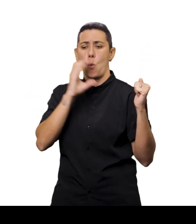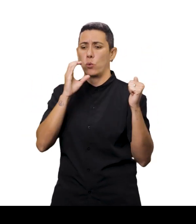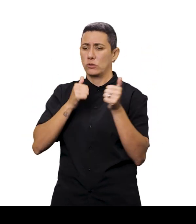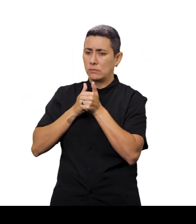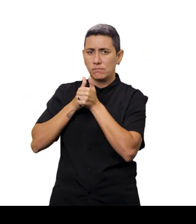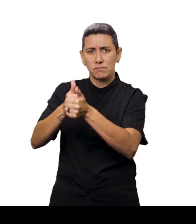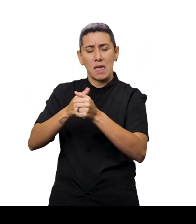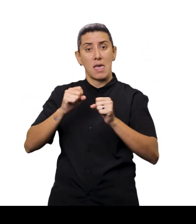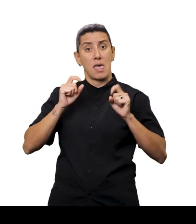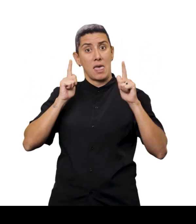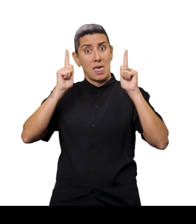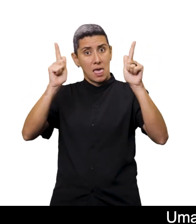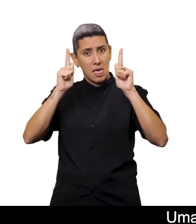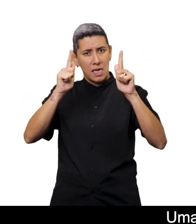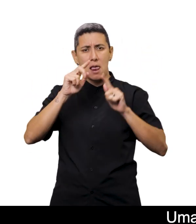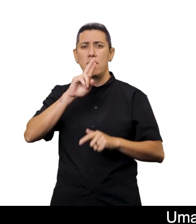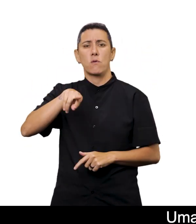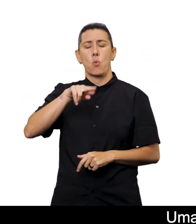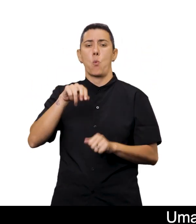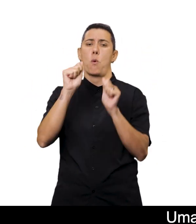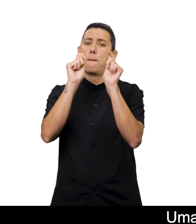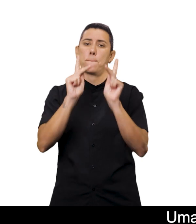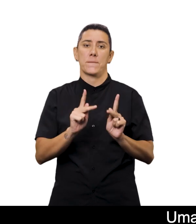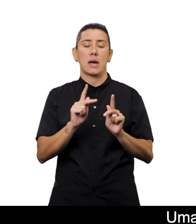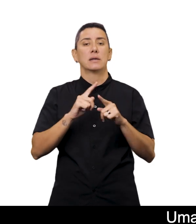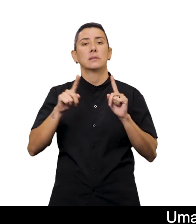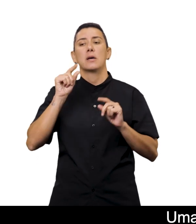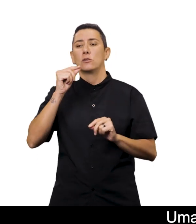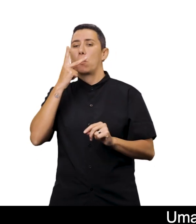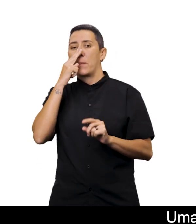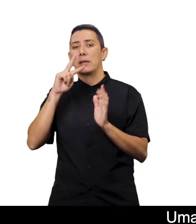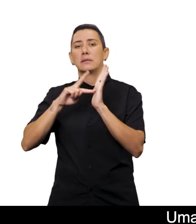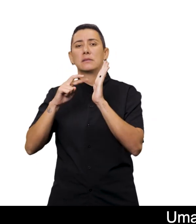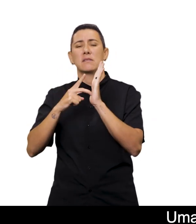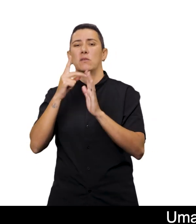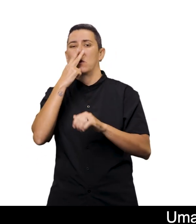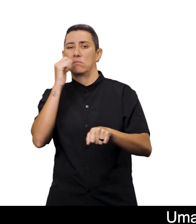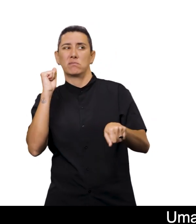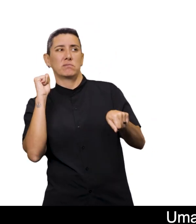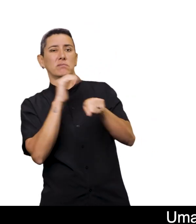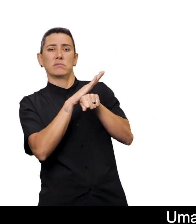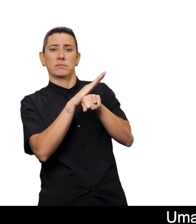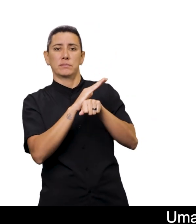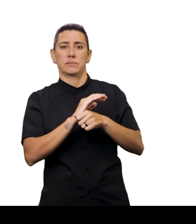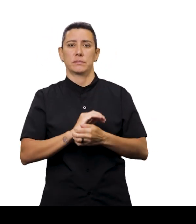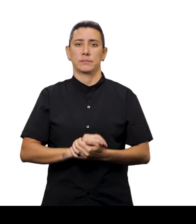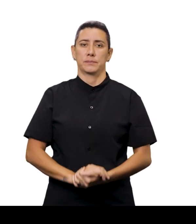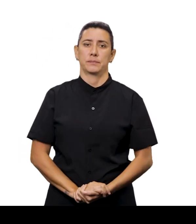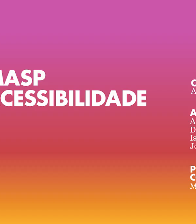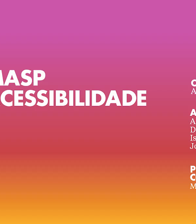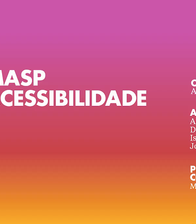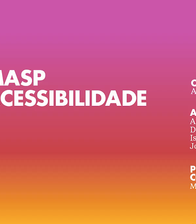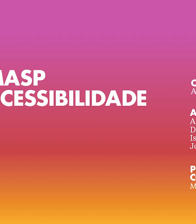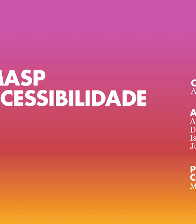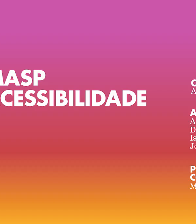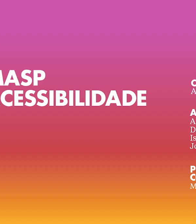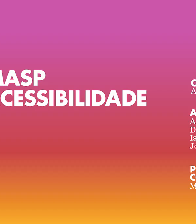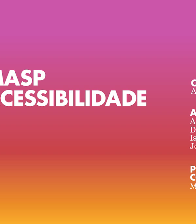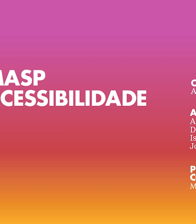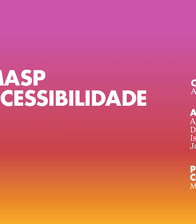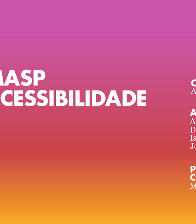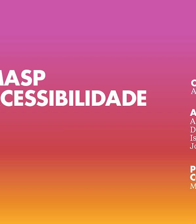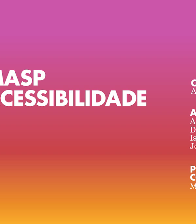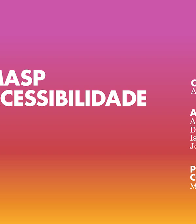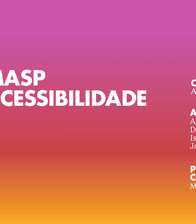como urgência massiva. Uma greve não é passividade, mas desobediência. Ministério